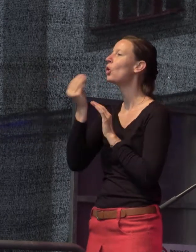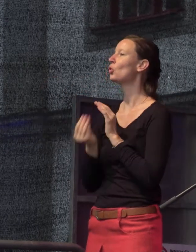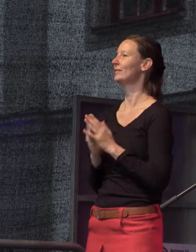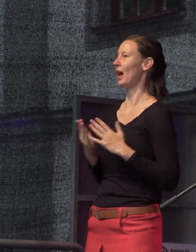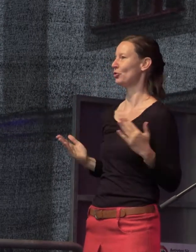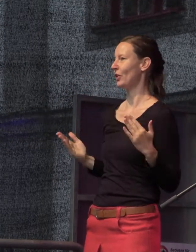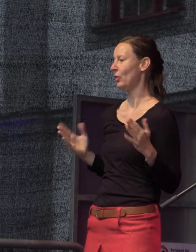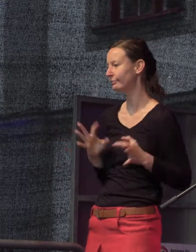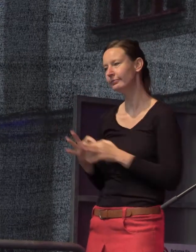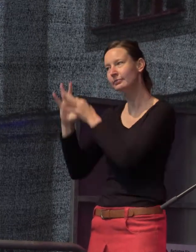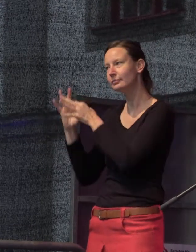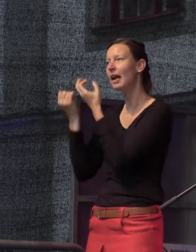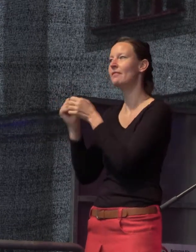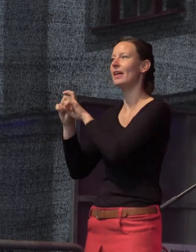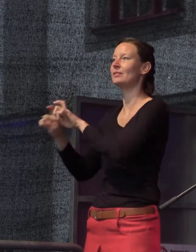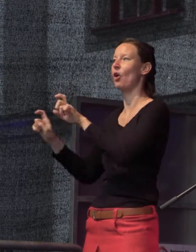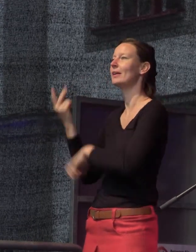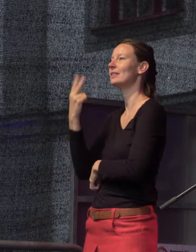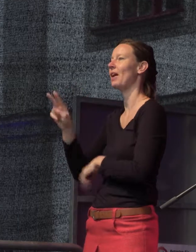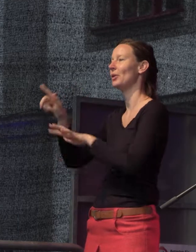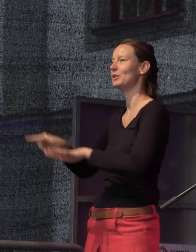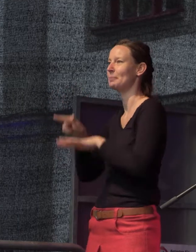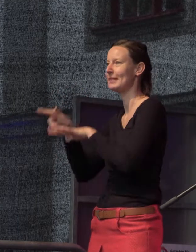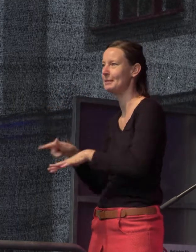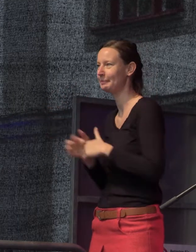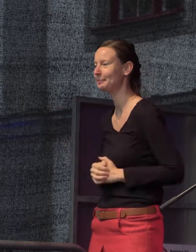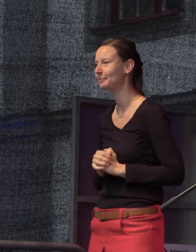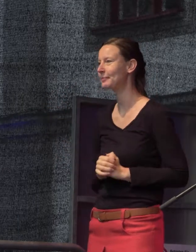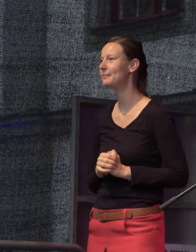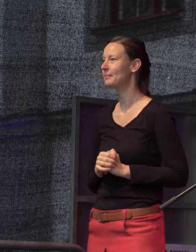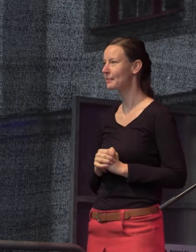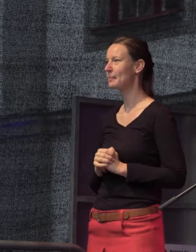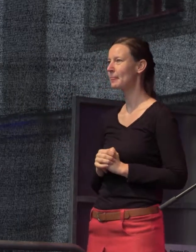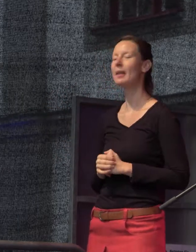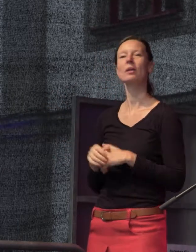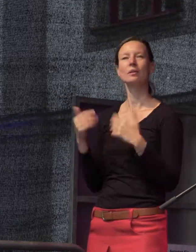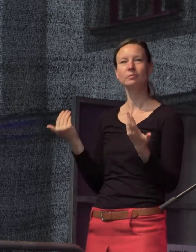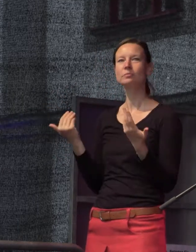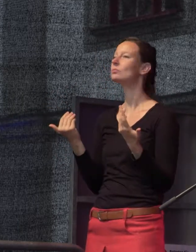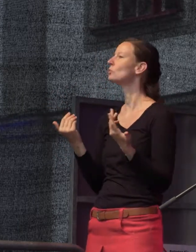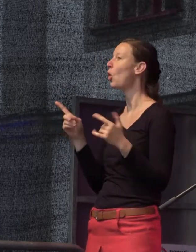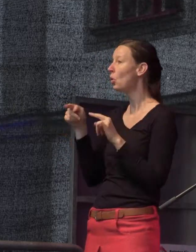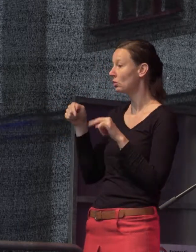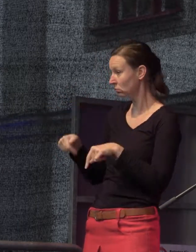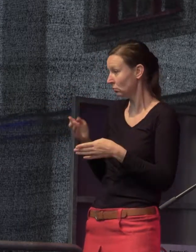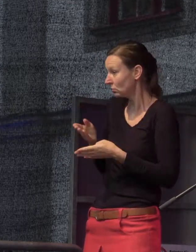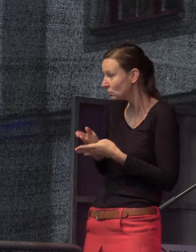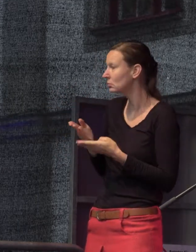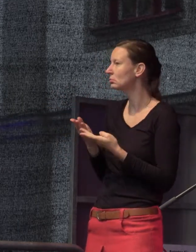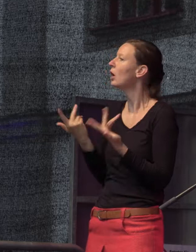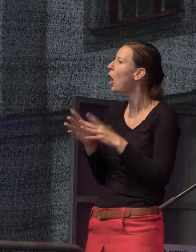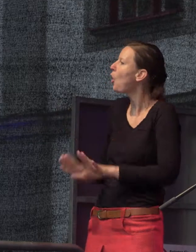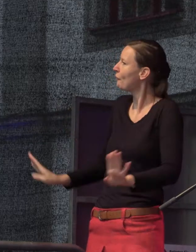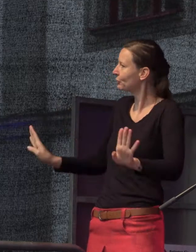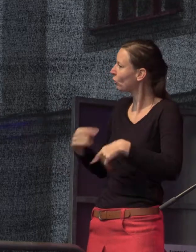rahmen der allgäuer festwoche 2017 und ich darf sie im anschluss an diese eröffnung